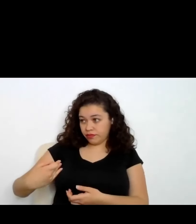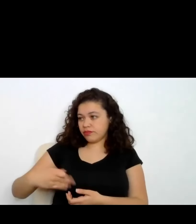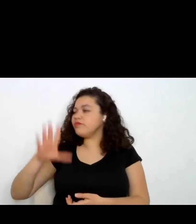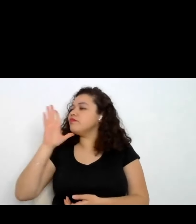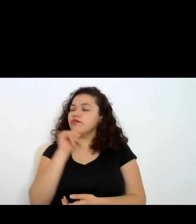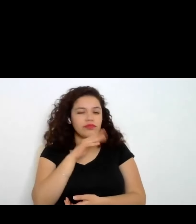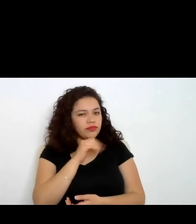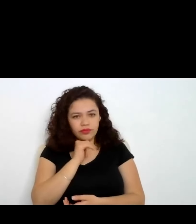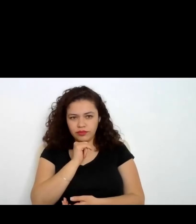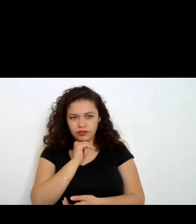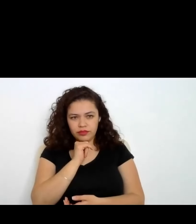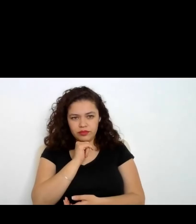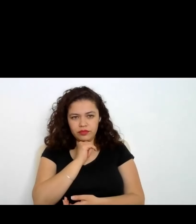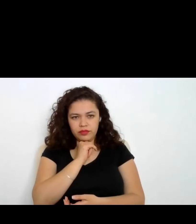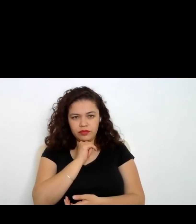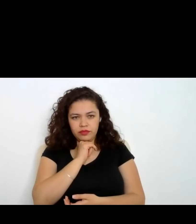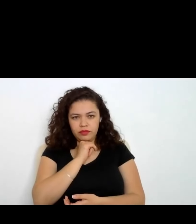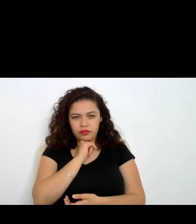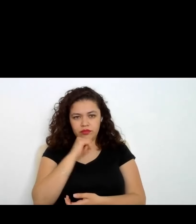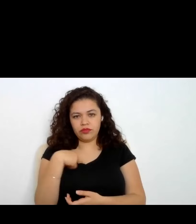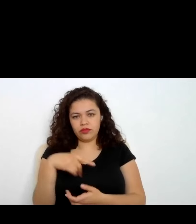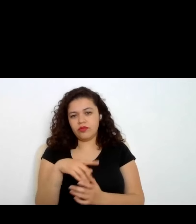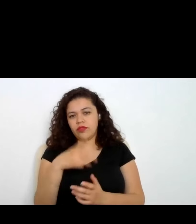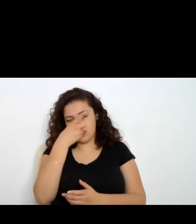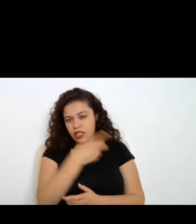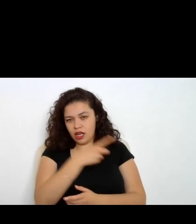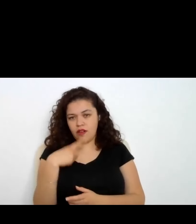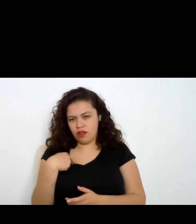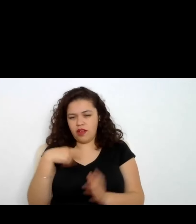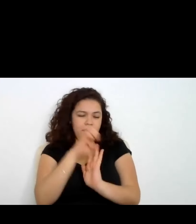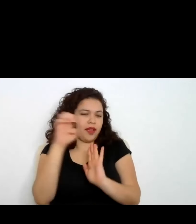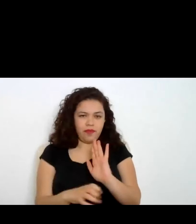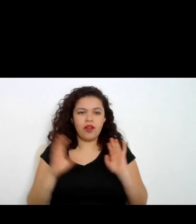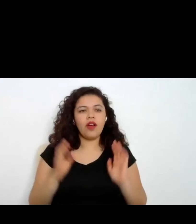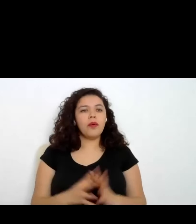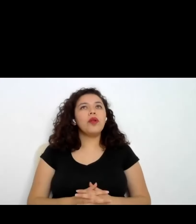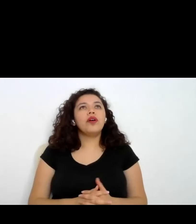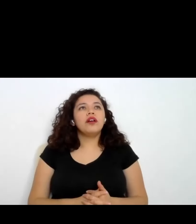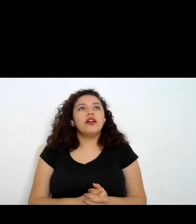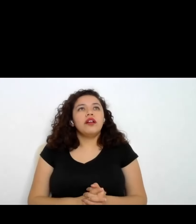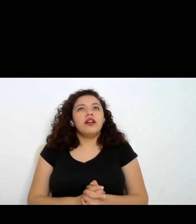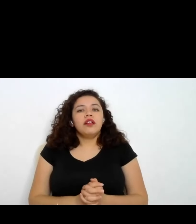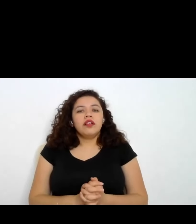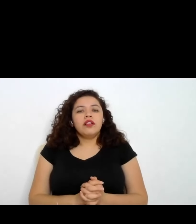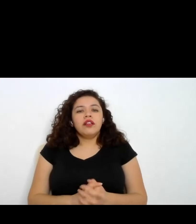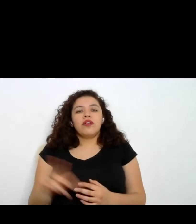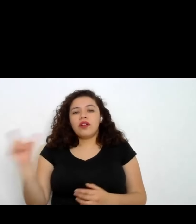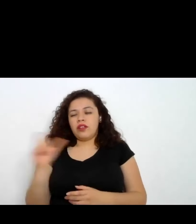que yo le tenga que decir, y es el ejemplo que les ponía de cuando una empresa, una